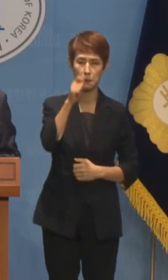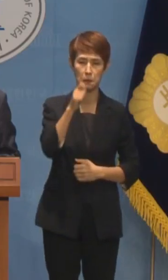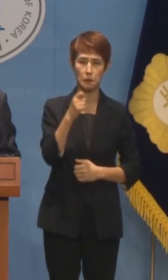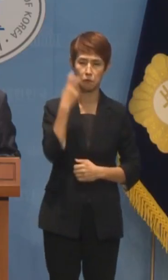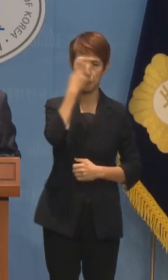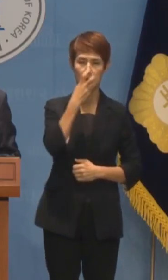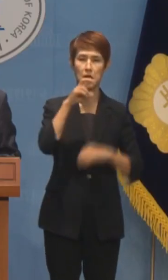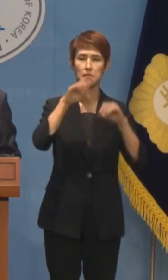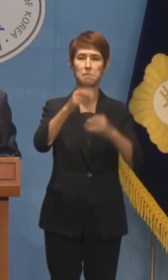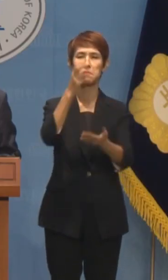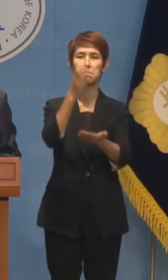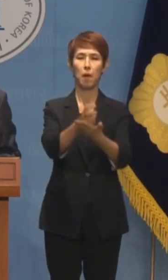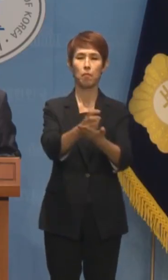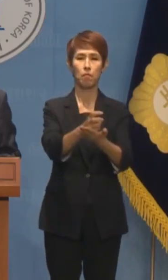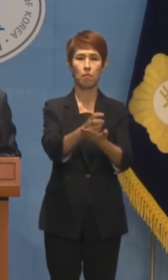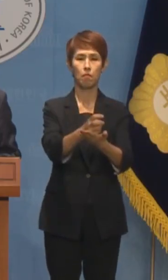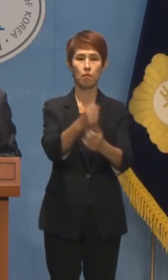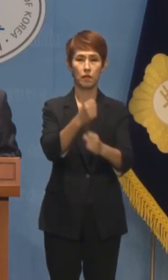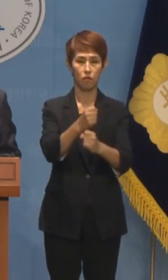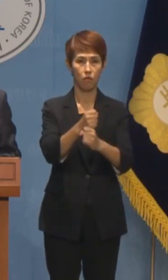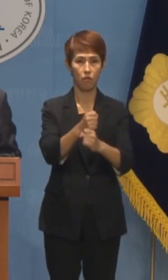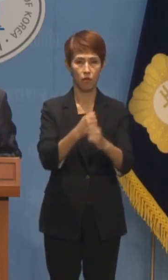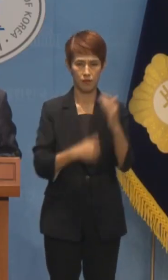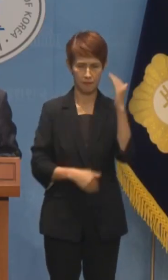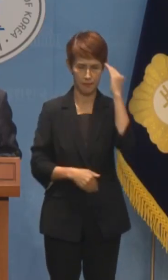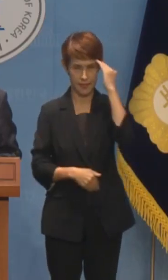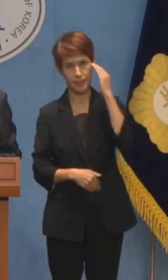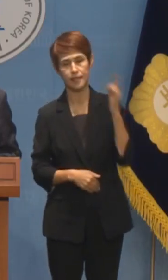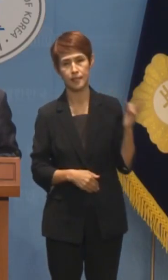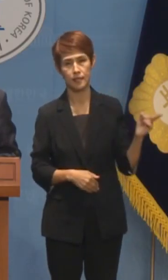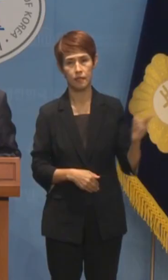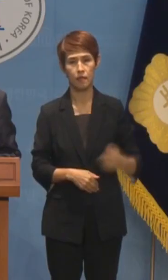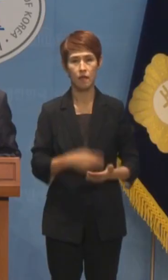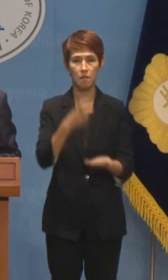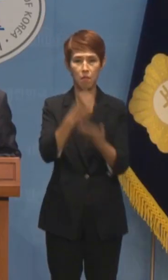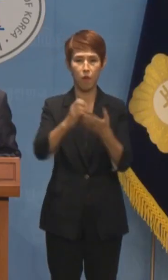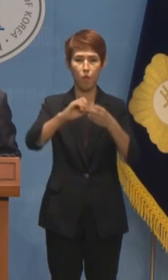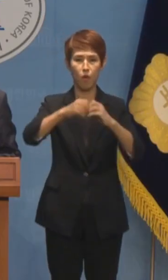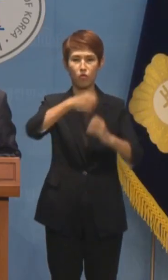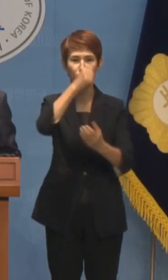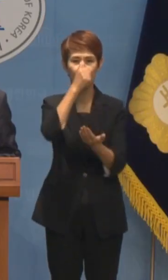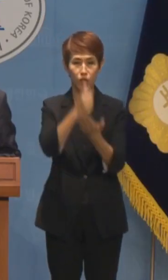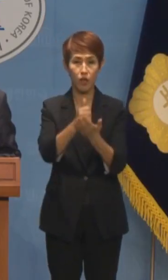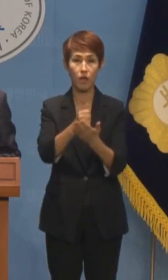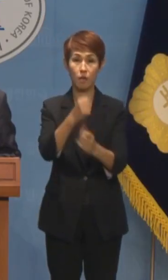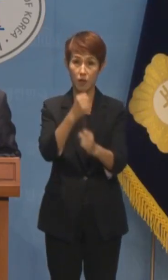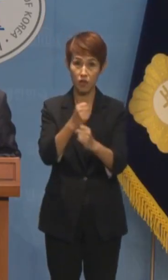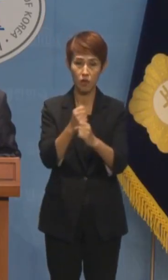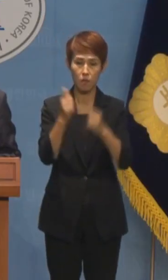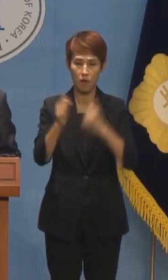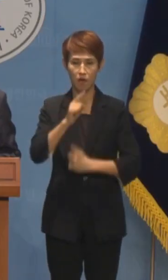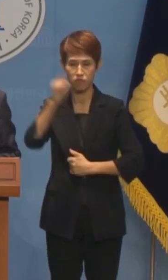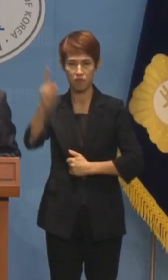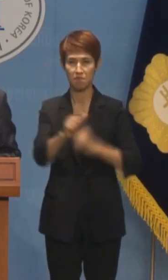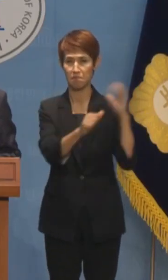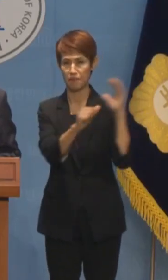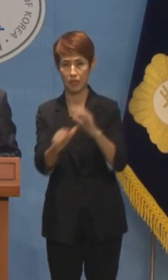표적수사금지법이라는 것을 만들어서 수사를 못하게 하고 법 왜곡죄를 만들어서 기소를 못하게 하고